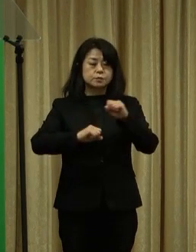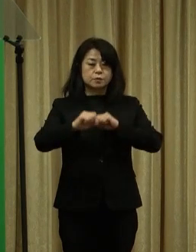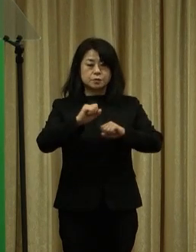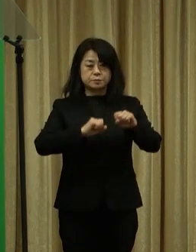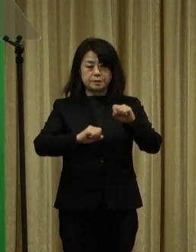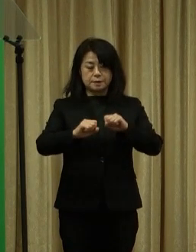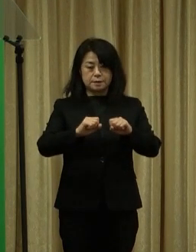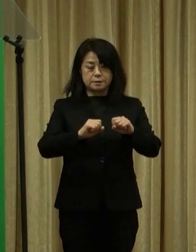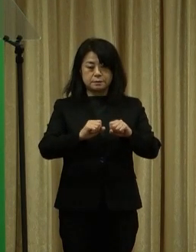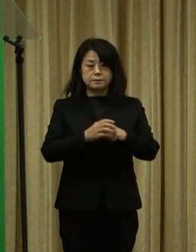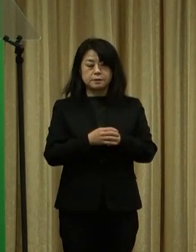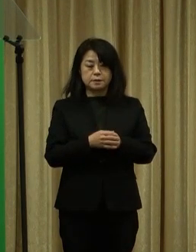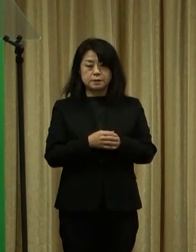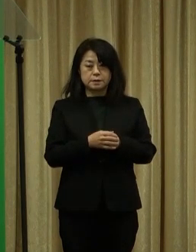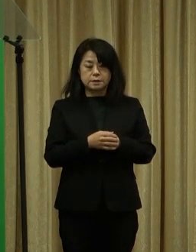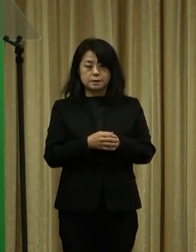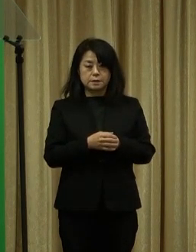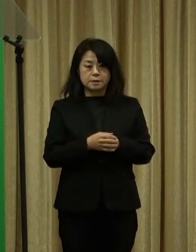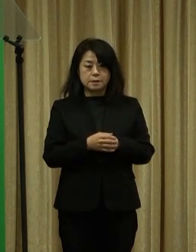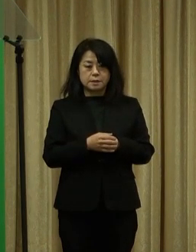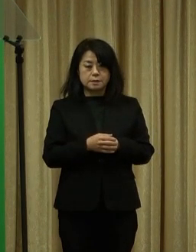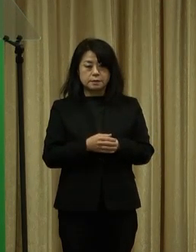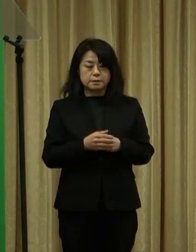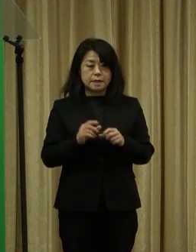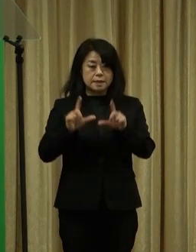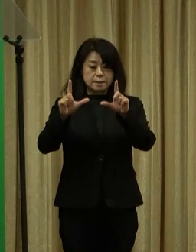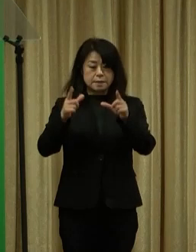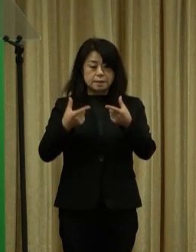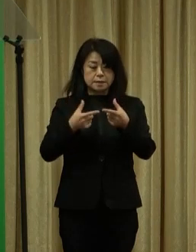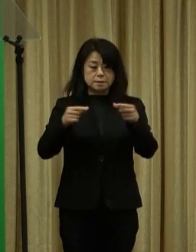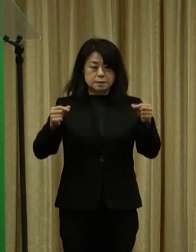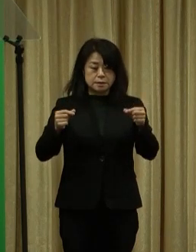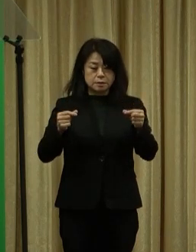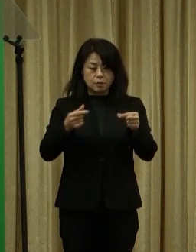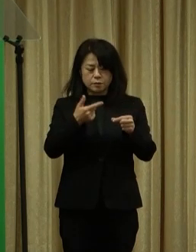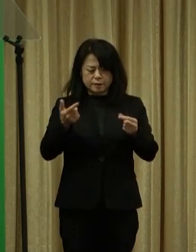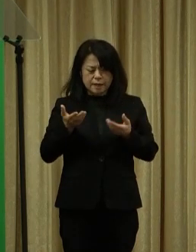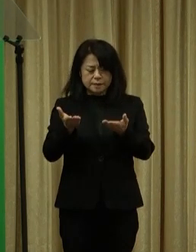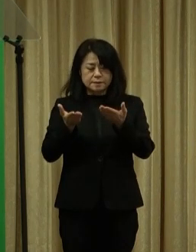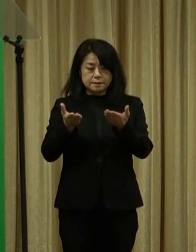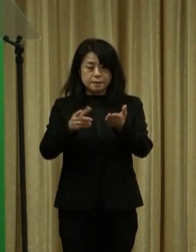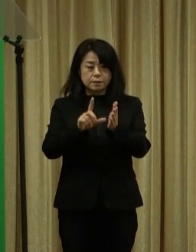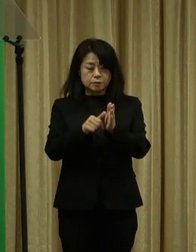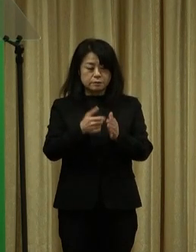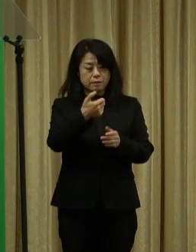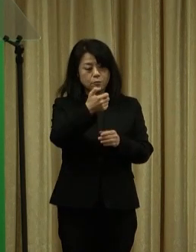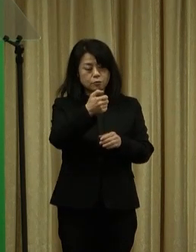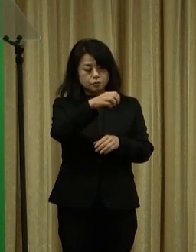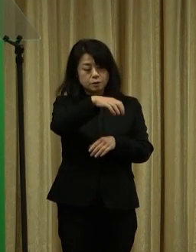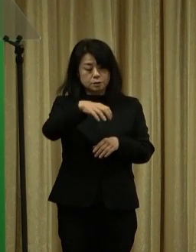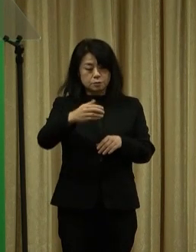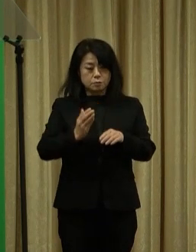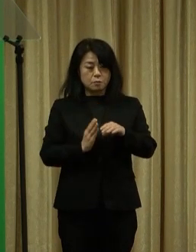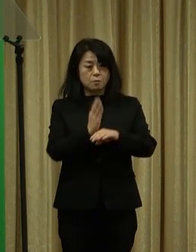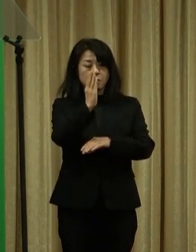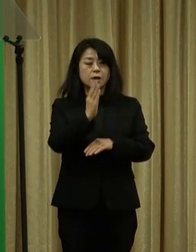。さらに下から登ると、東日本大震災の時は50カ所を超える液状化が起きました。う